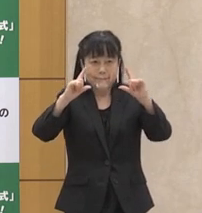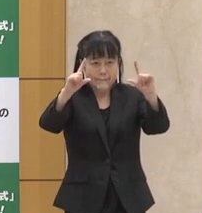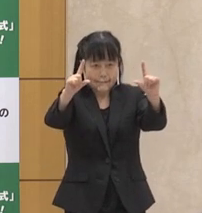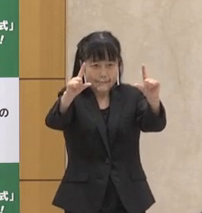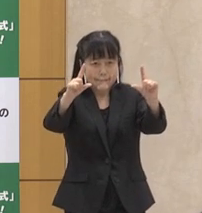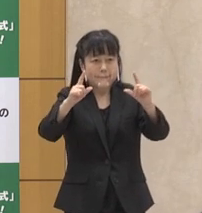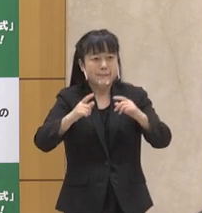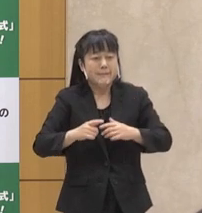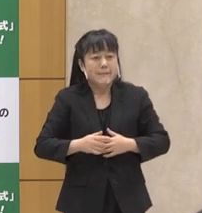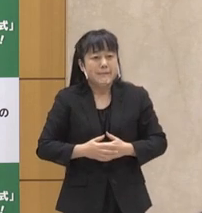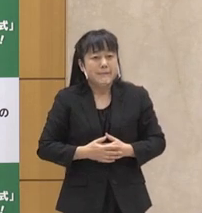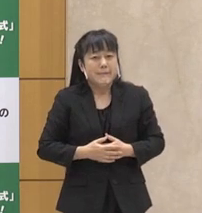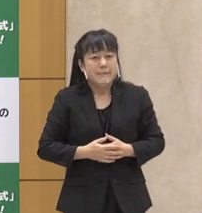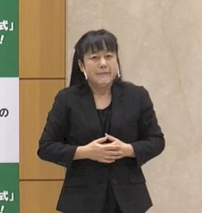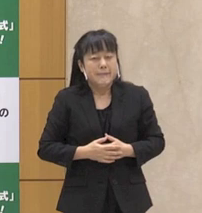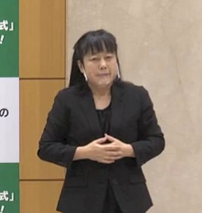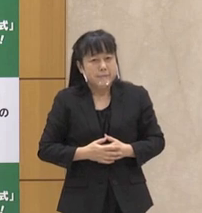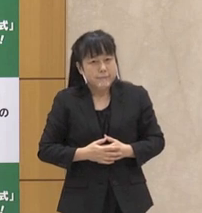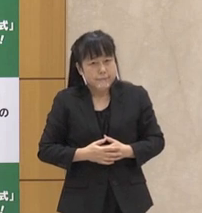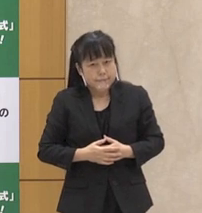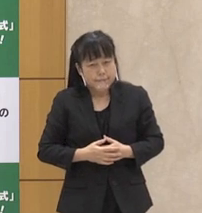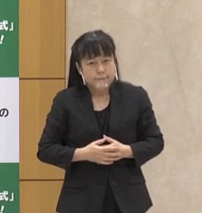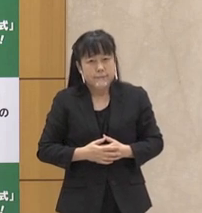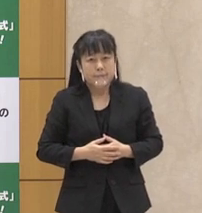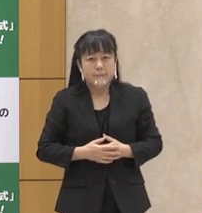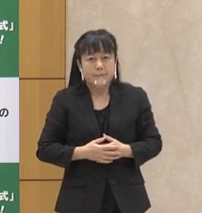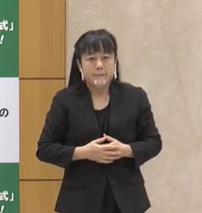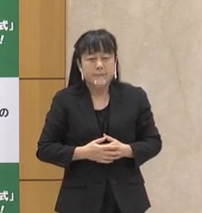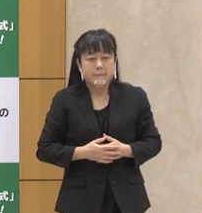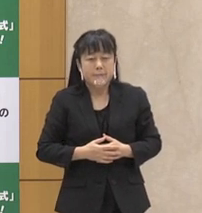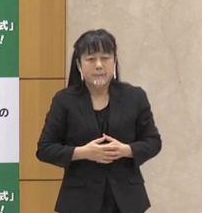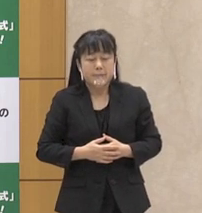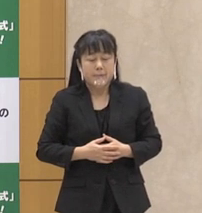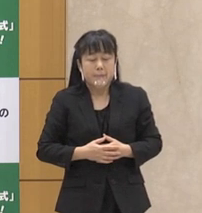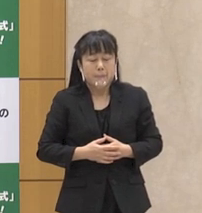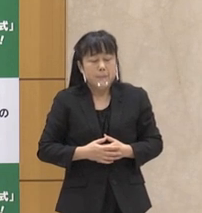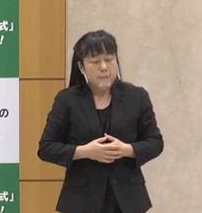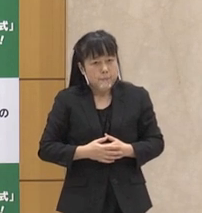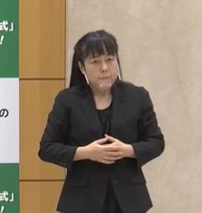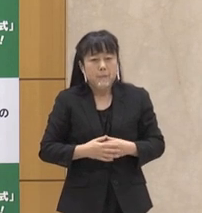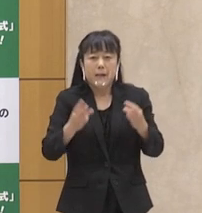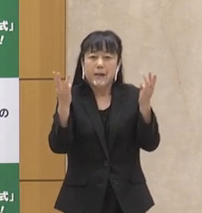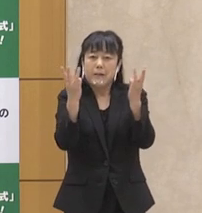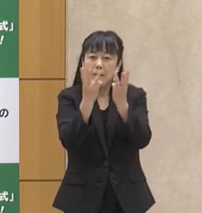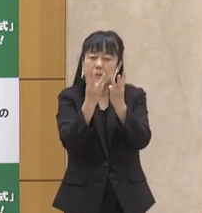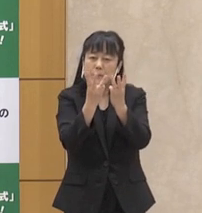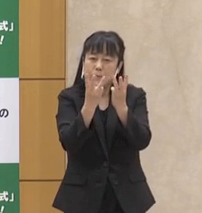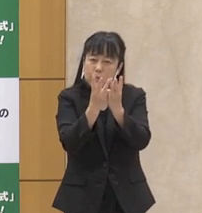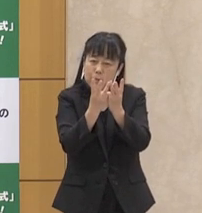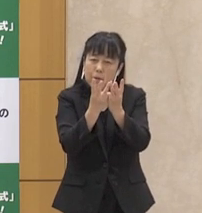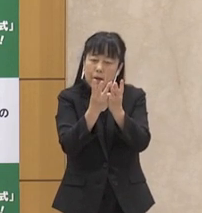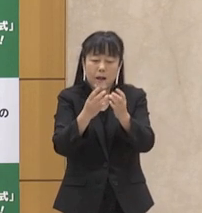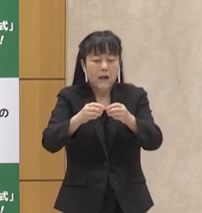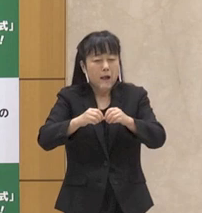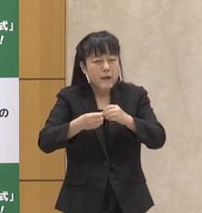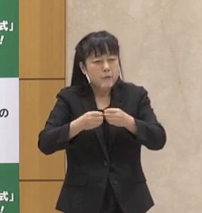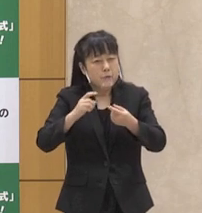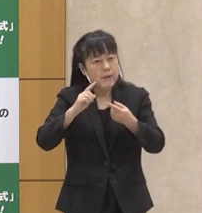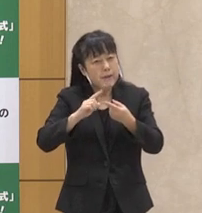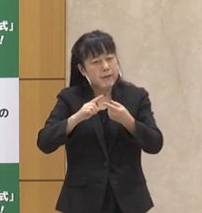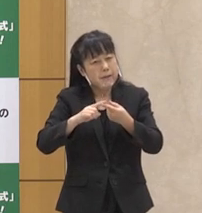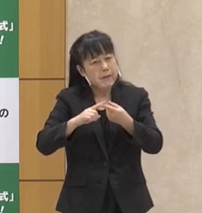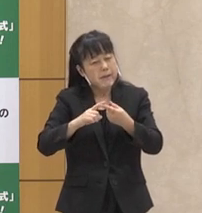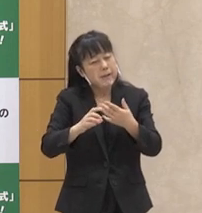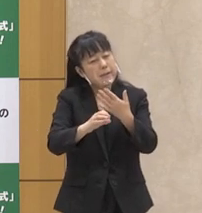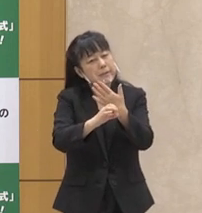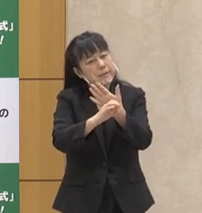そこのところはですね、どう考えるのか、件数なりあるいは具体的な例というものを公